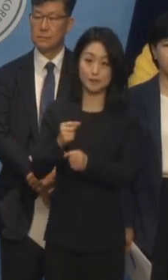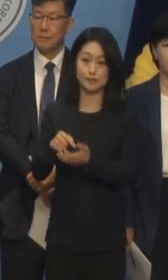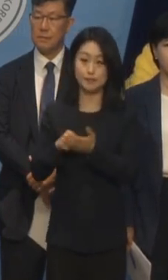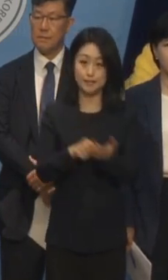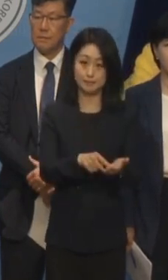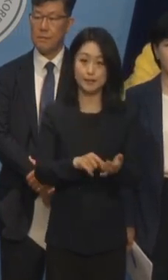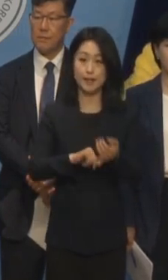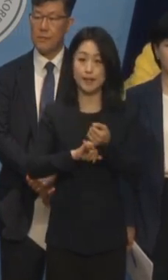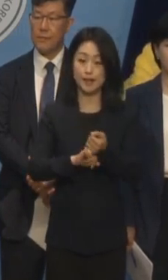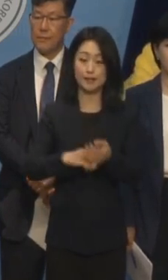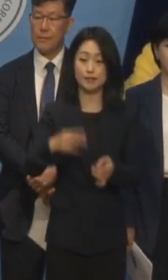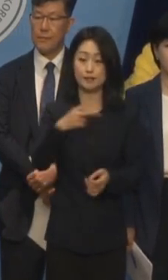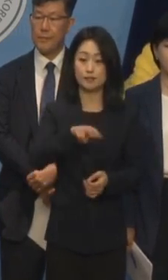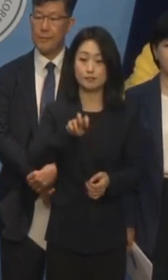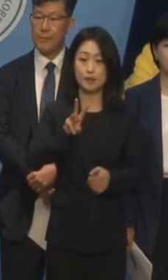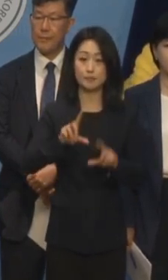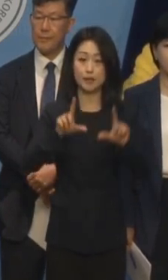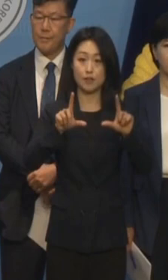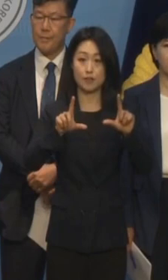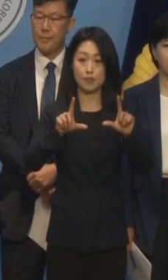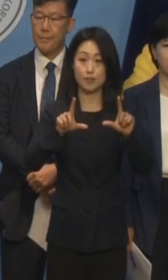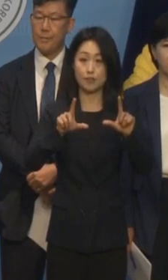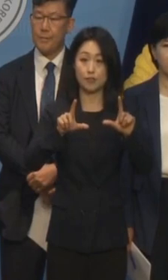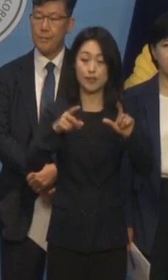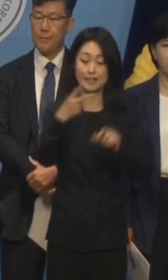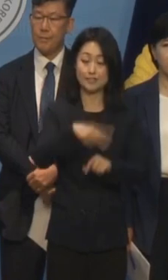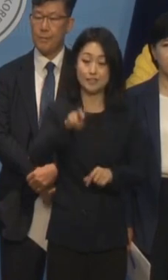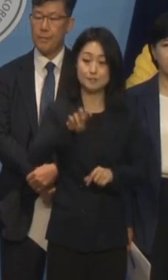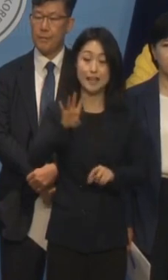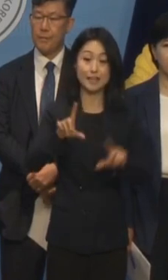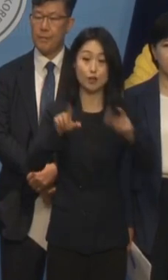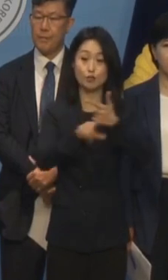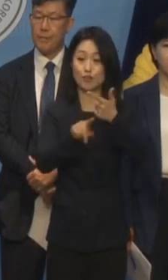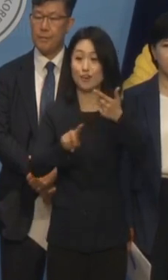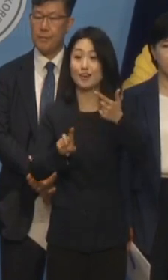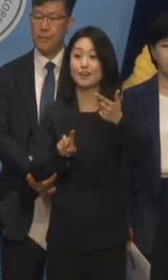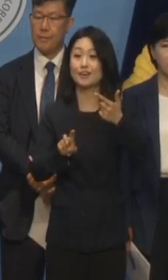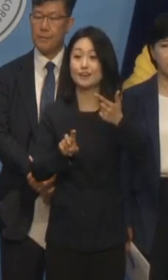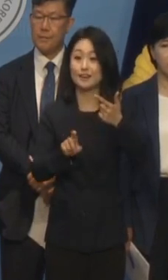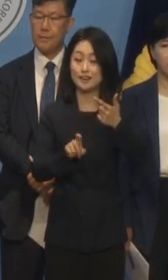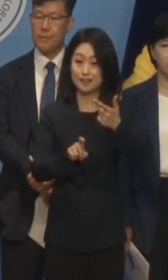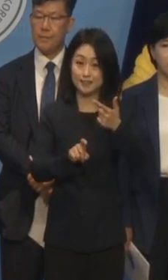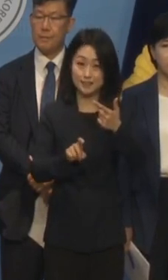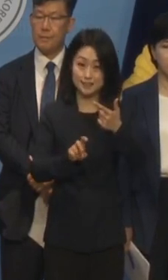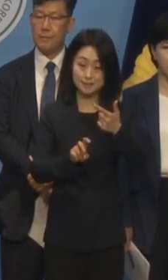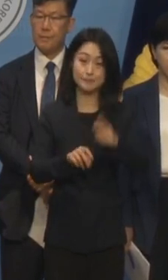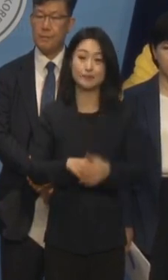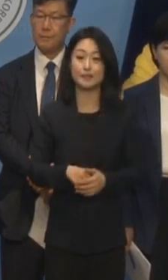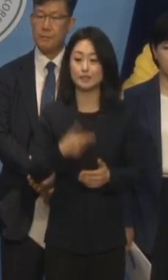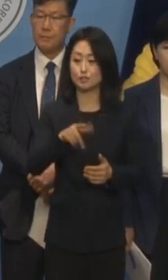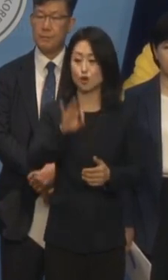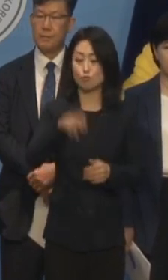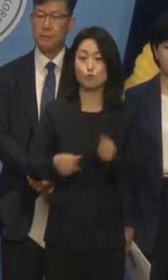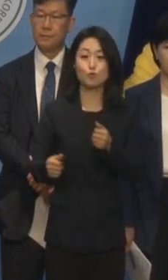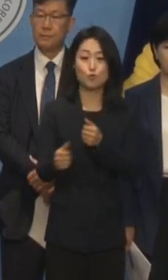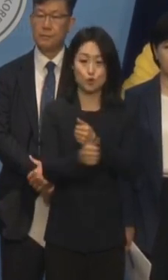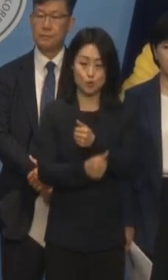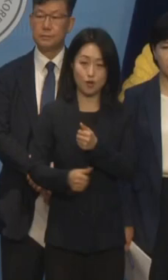추진하겠습니다. 2024년 6월 11일 국회 정무위원회 더불어민주당 의원